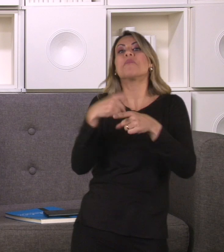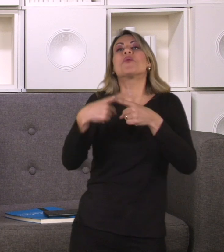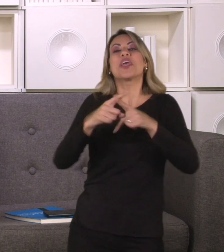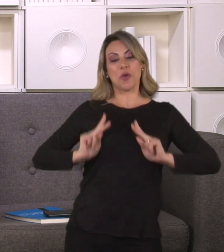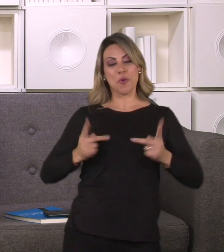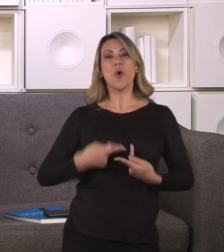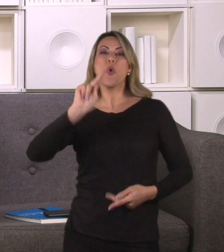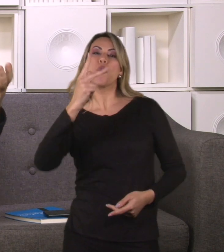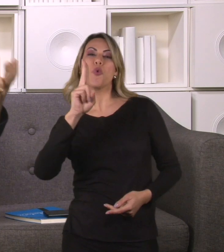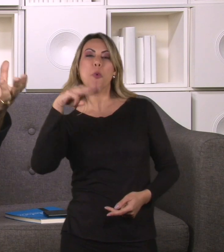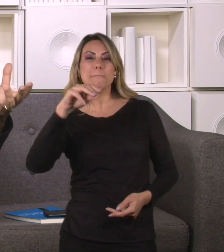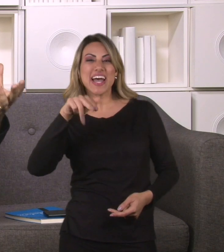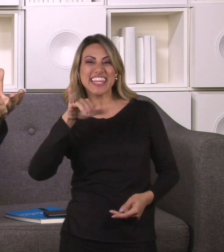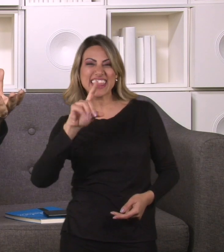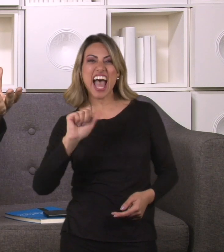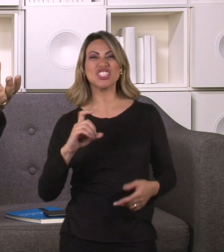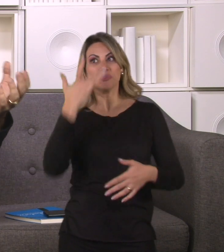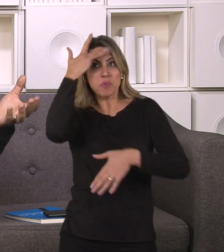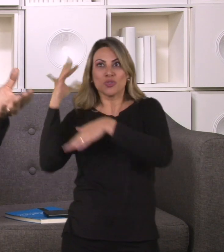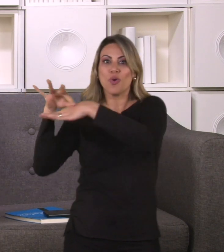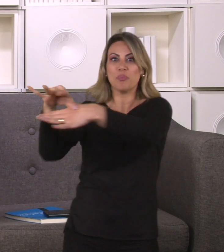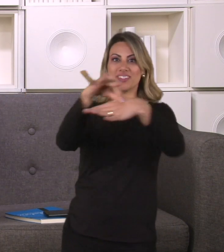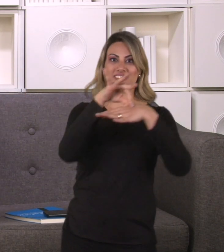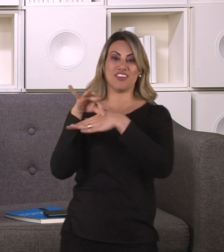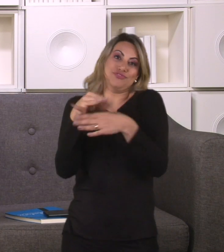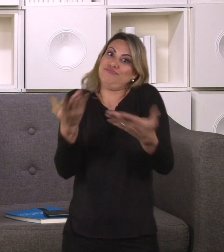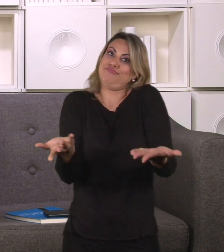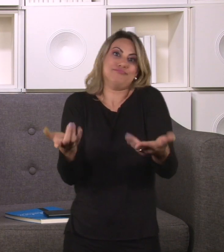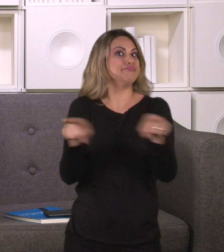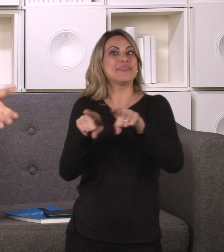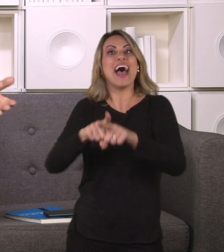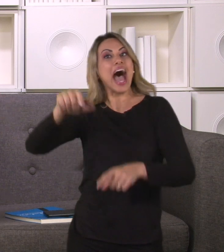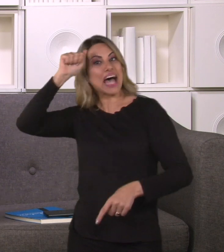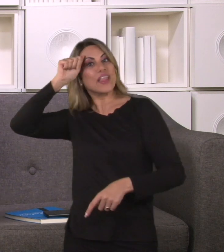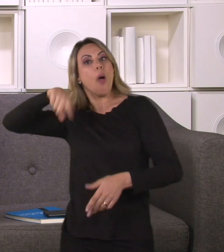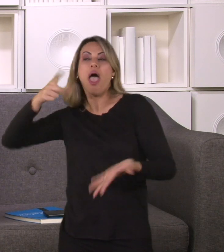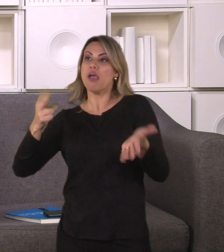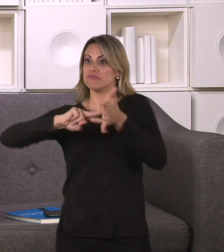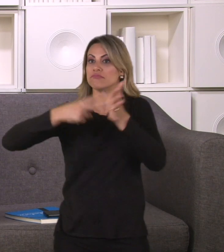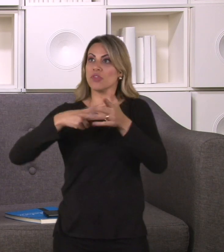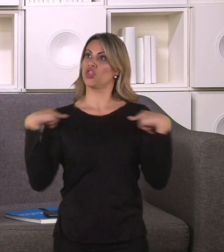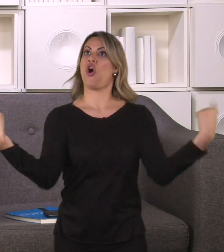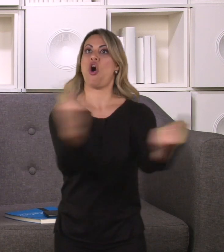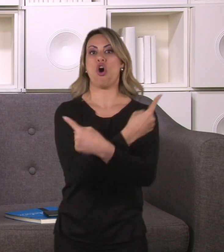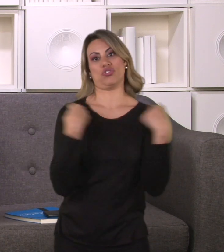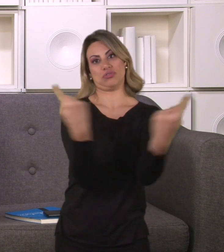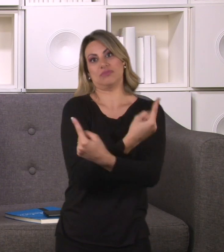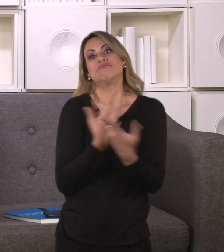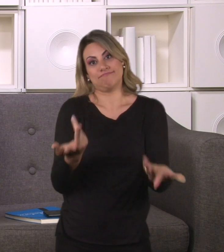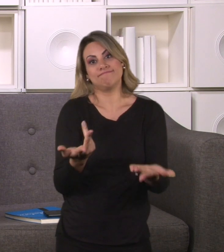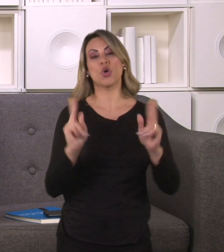Adão. Nós estávamos lá em Adão. Ou, se você quiser dizer, inclusive, Adão está em nós também